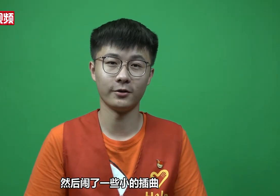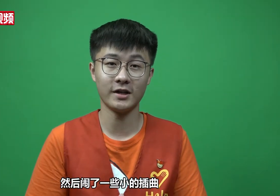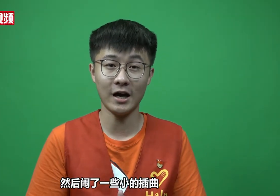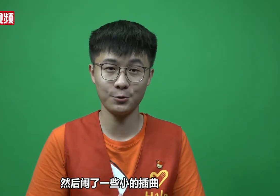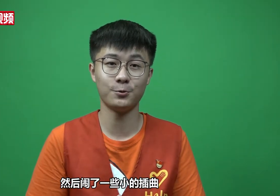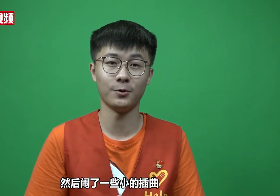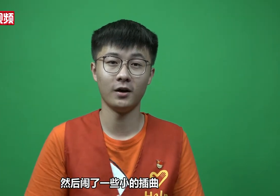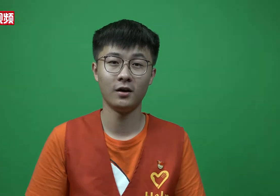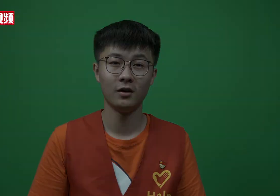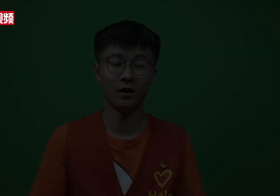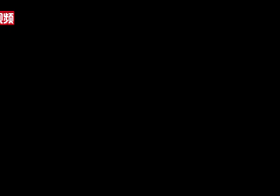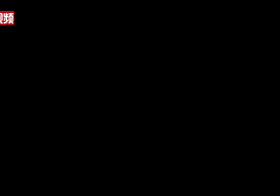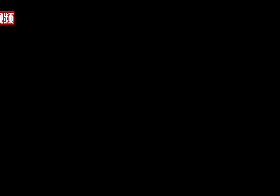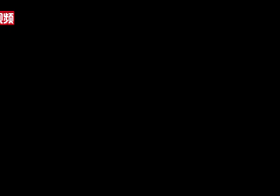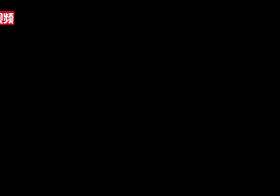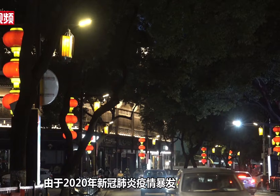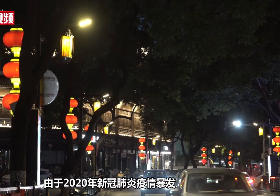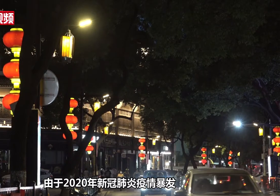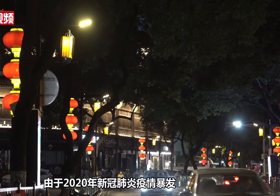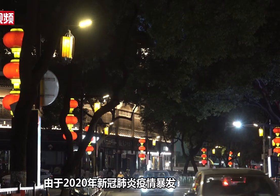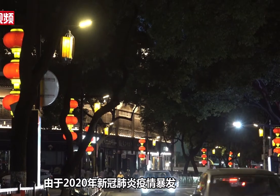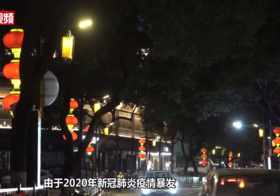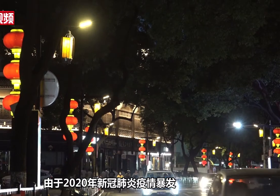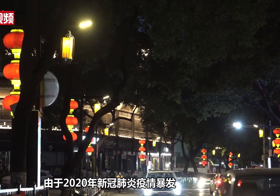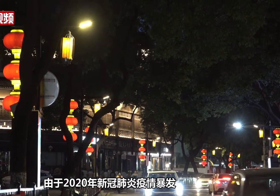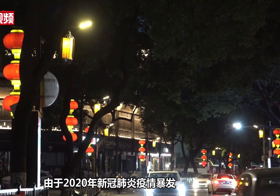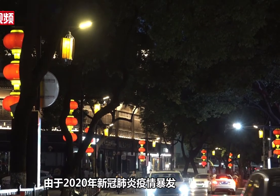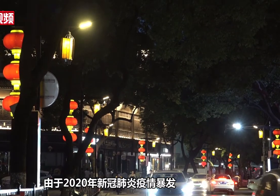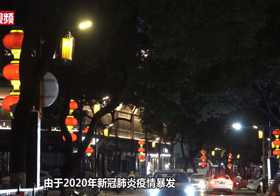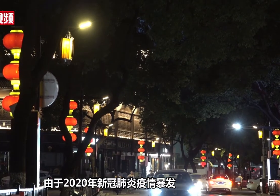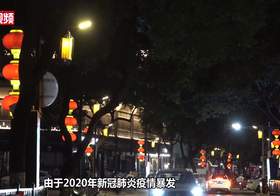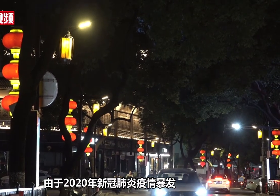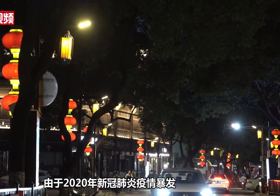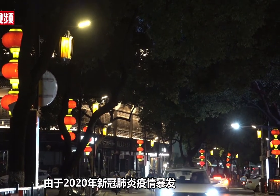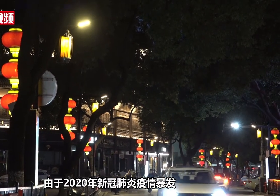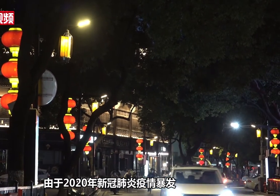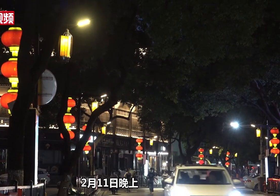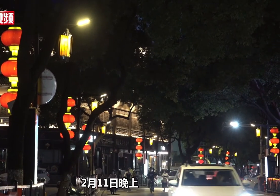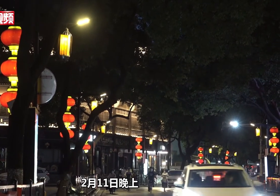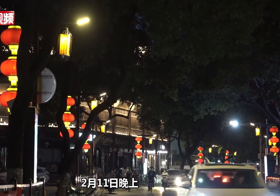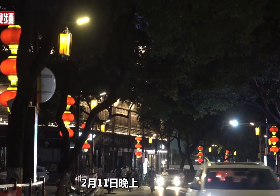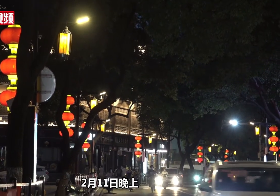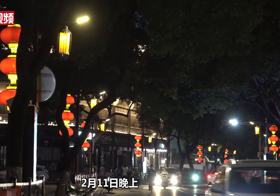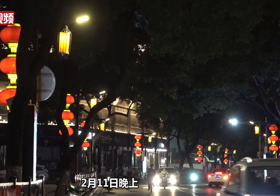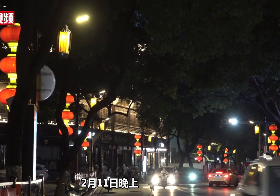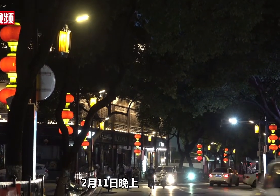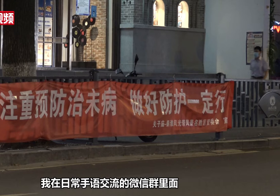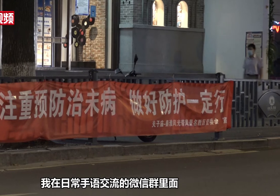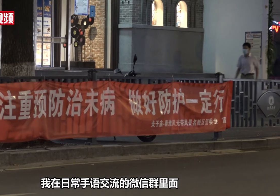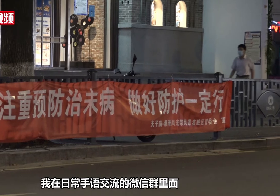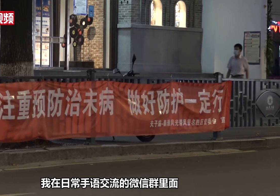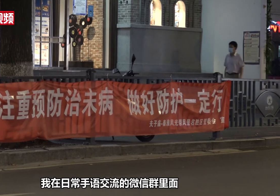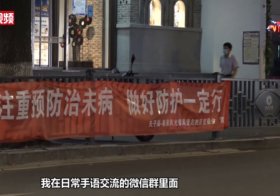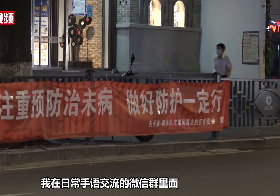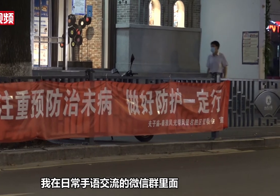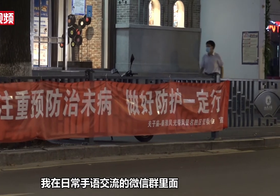了一些小的插曲。由于2020年新冠肺炎疫情爆发，2月11号晚上，我